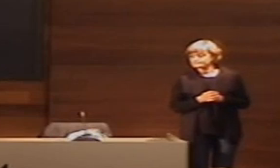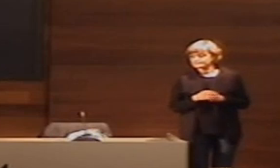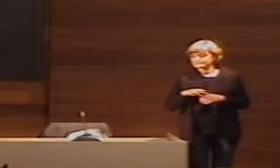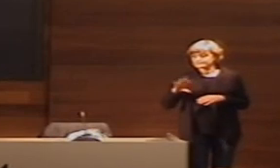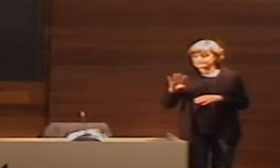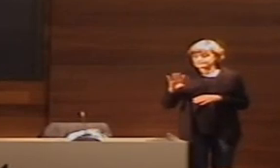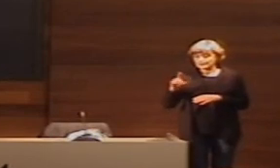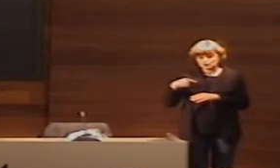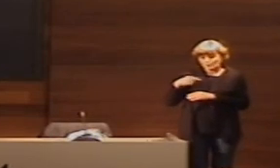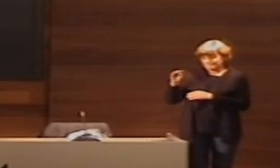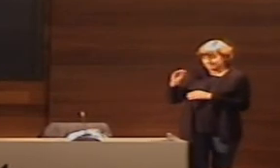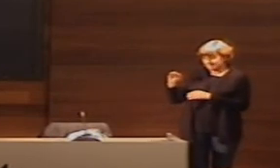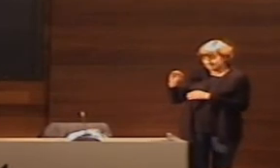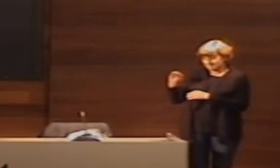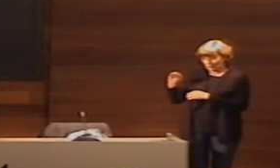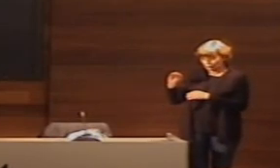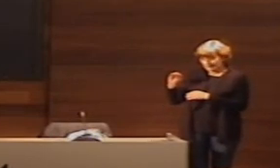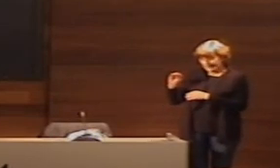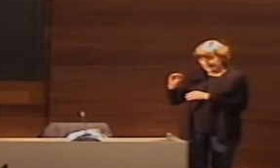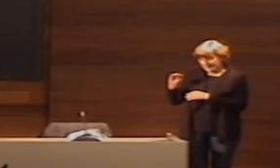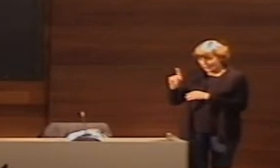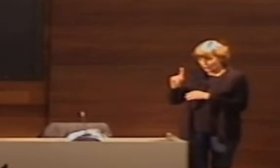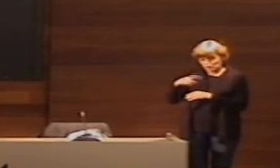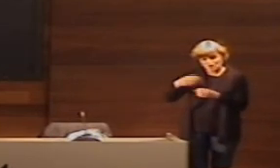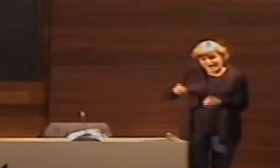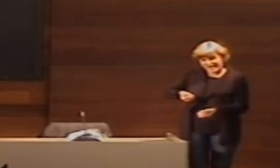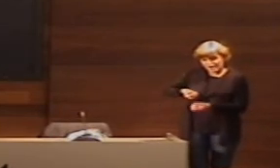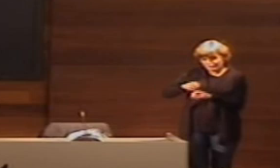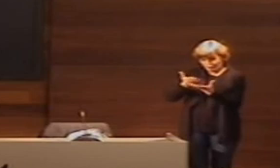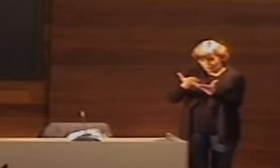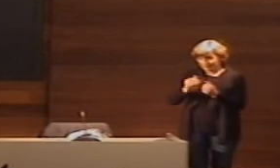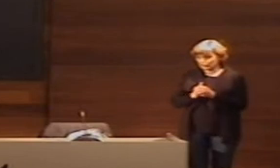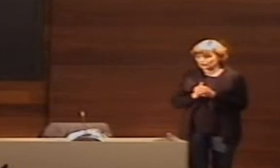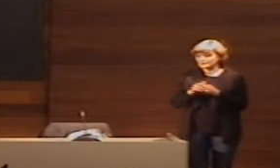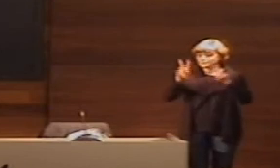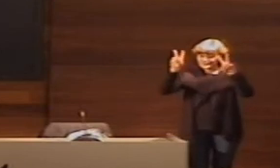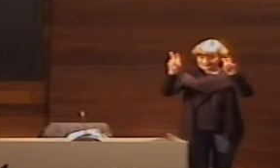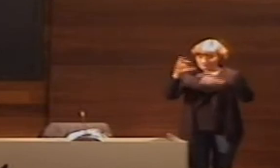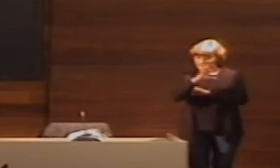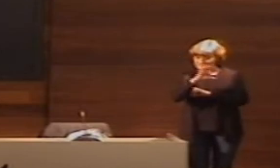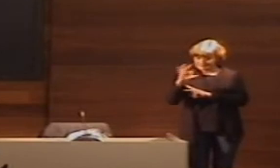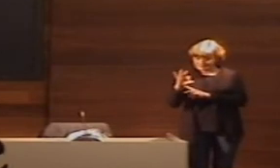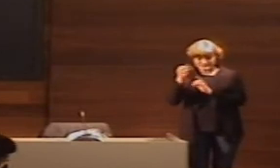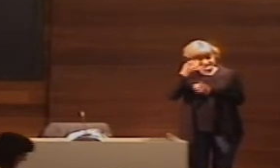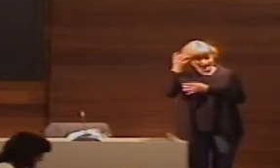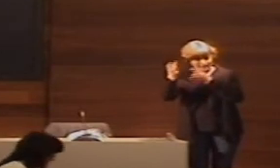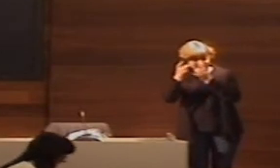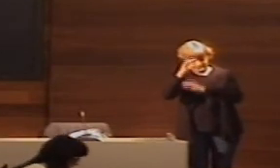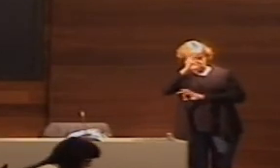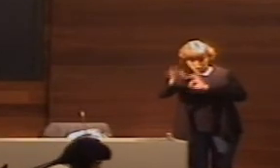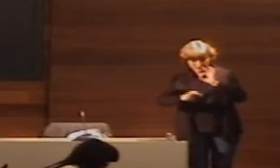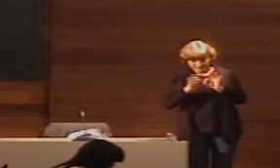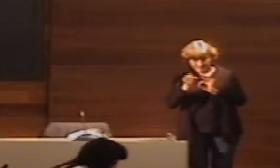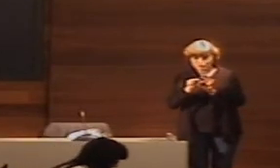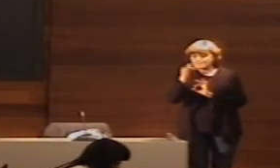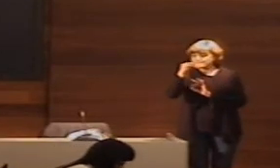Sí, no es una pregunta, es una información sobre los actos que se realizan en San Sebastián, en Donostia, y sobre un